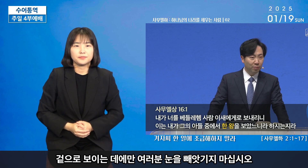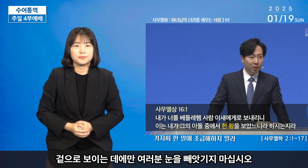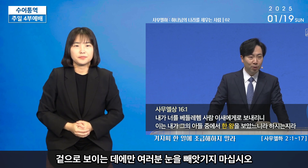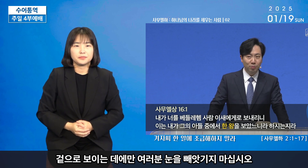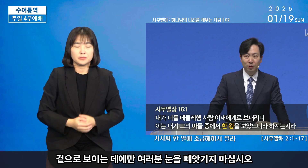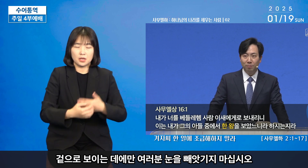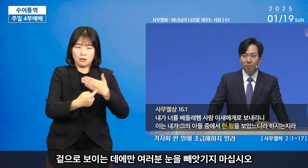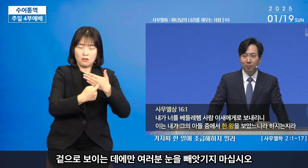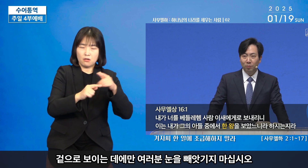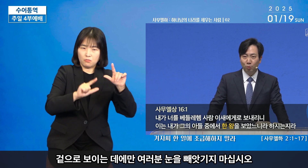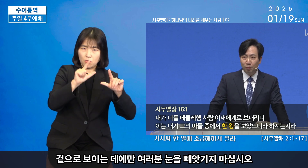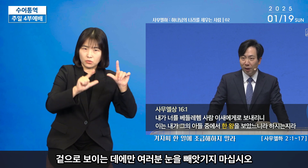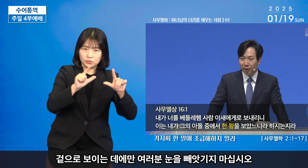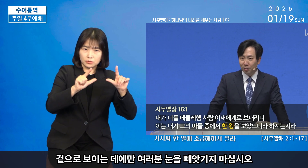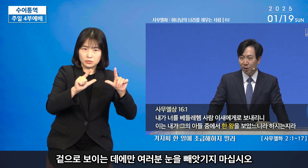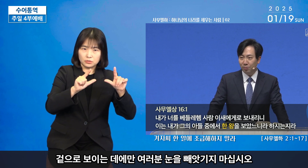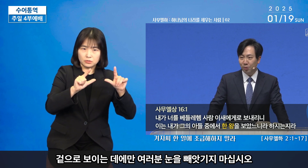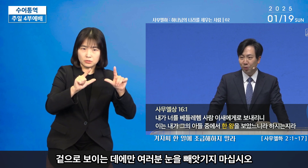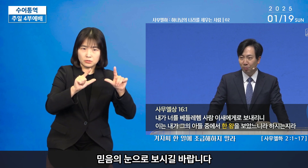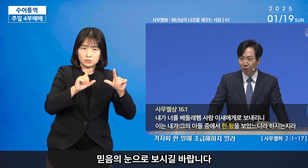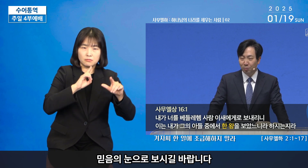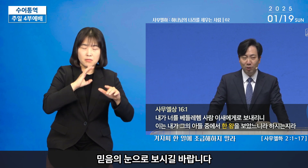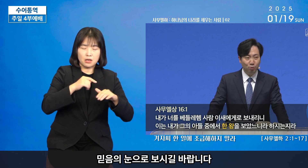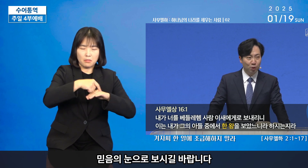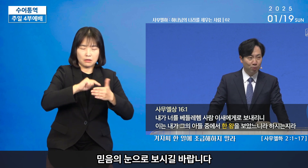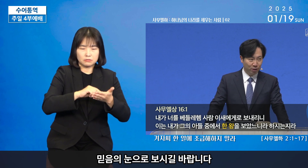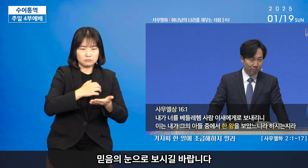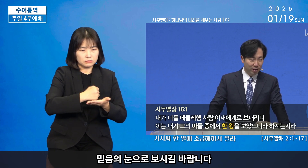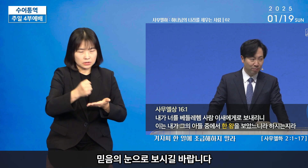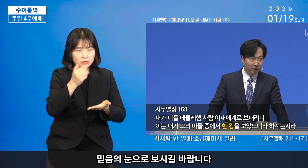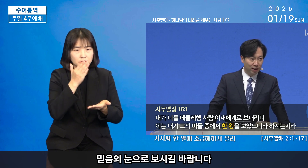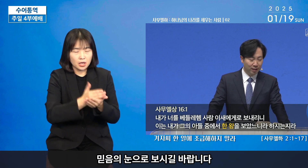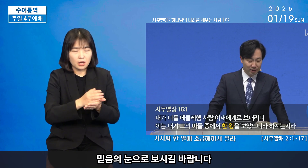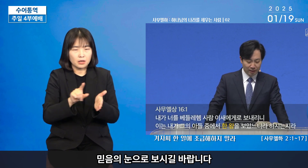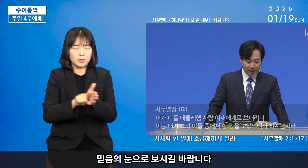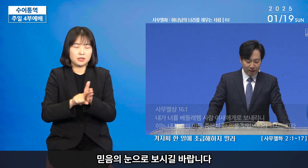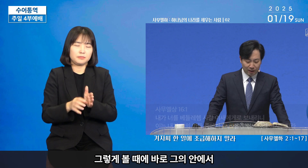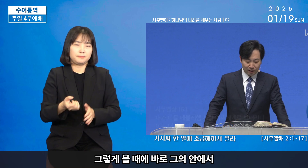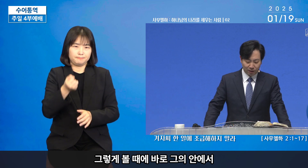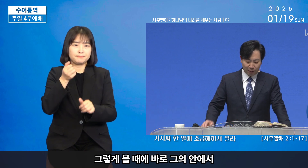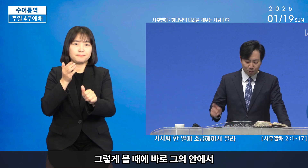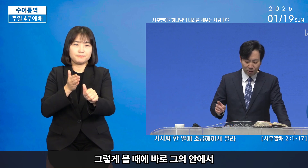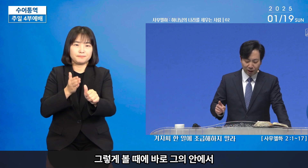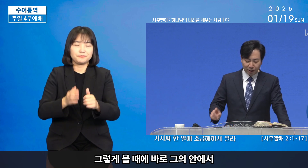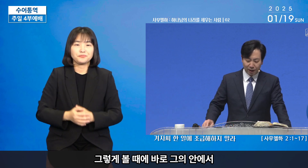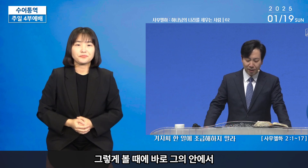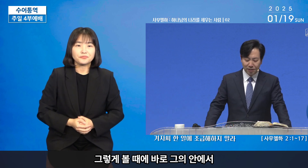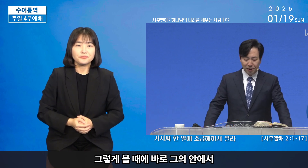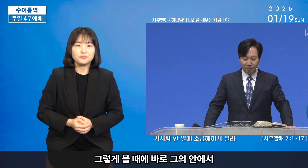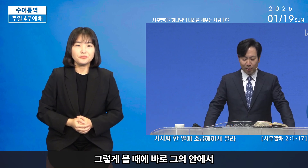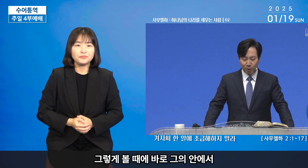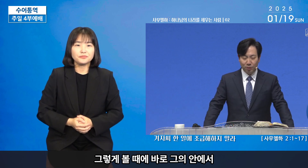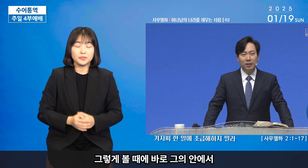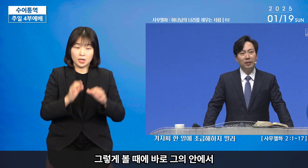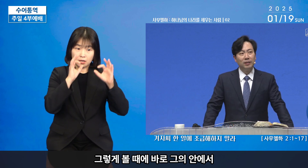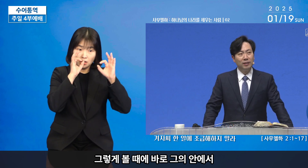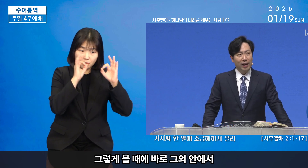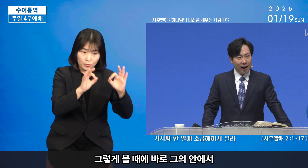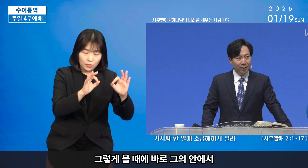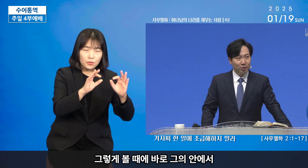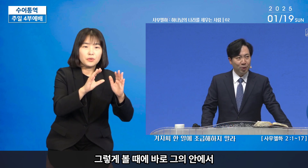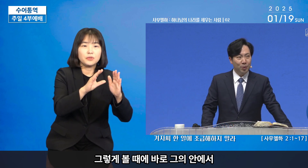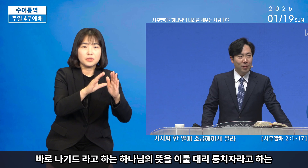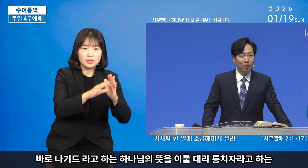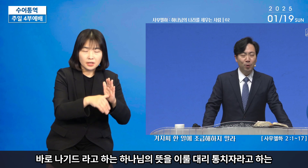보이는 데에만 여러분 눈을 빼앗기지 마십시오. 믿음의 눈으로 보시길 바랍니다. 그렇게 볼 때에 바로